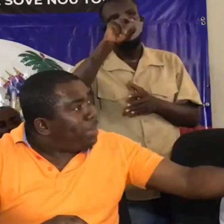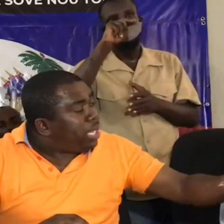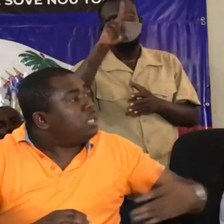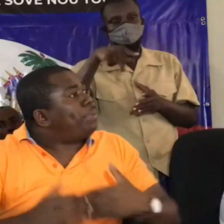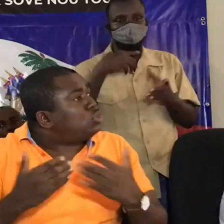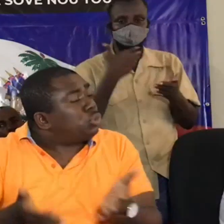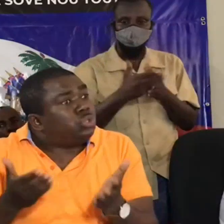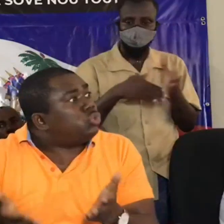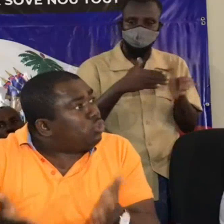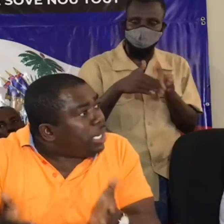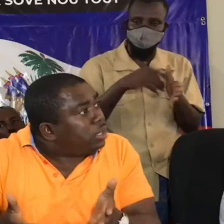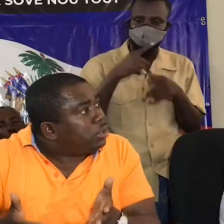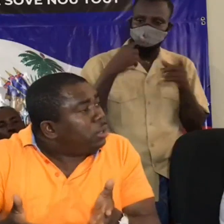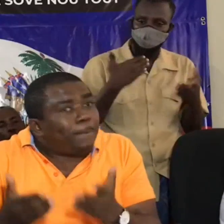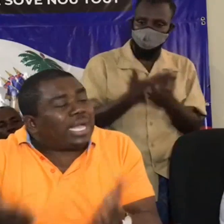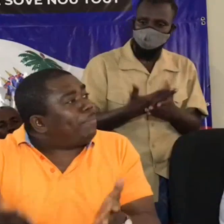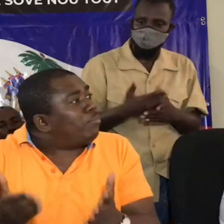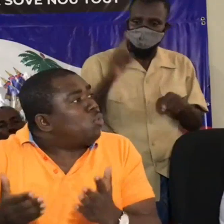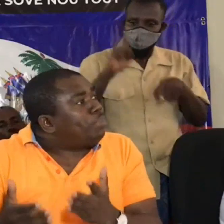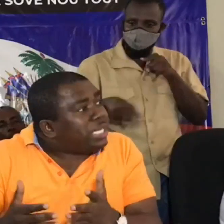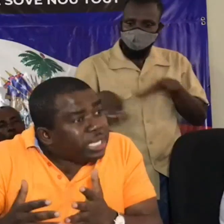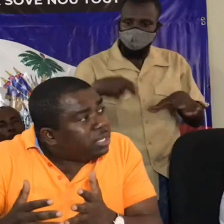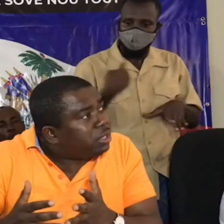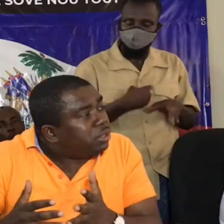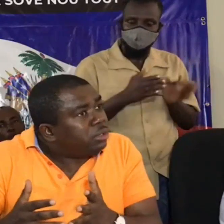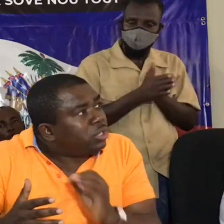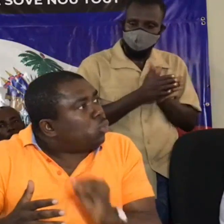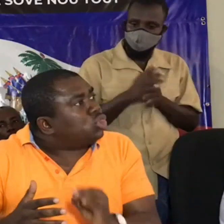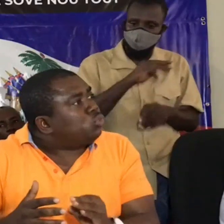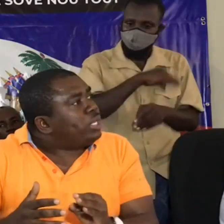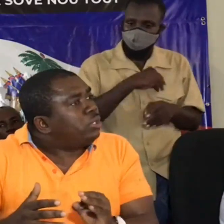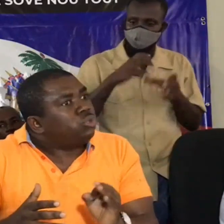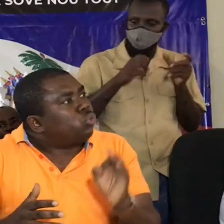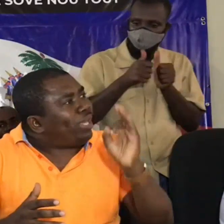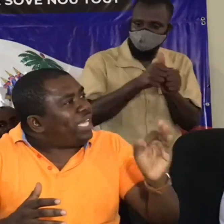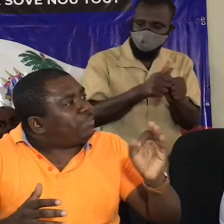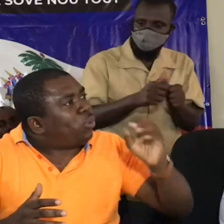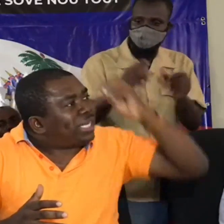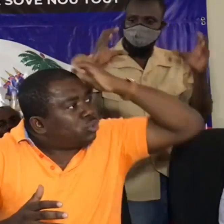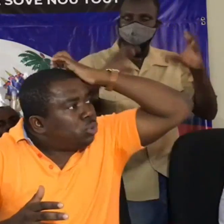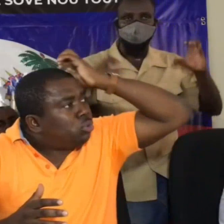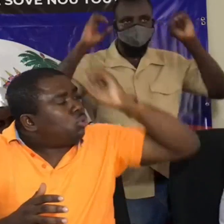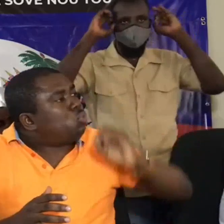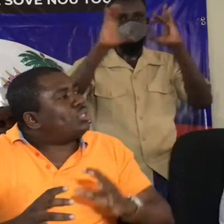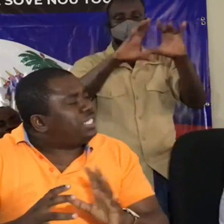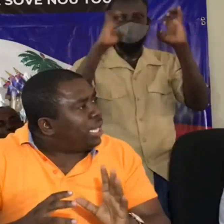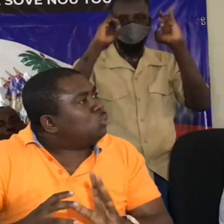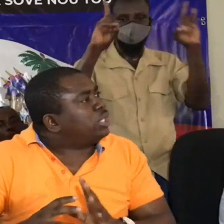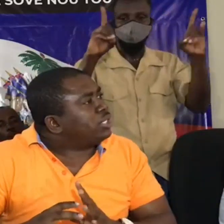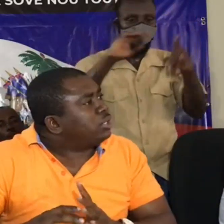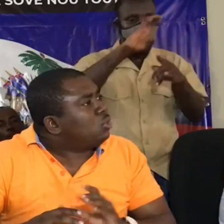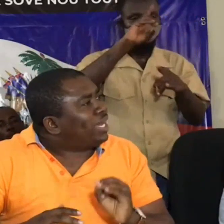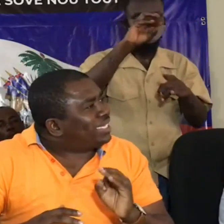mai, 2 mai, parce que justement, nous ne sommes pas capables d'un pays qui construit son exploitation aussi